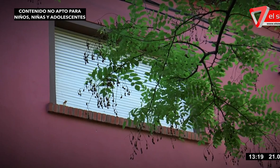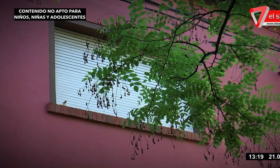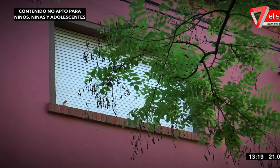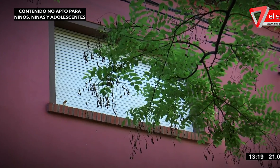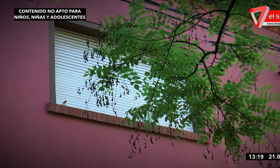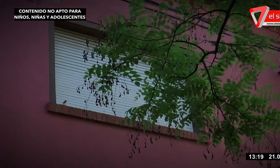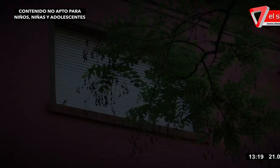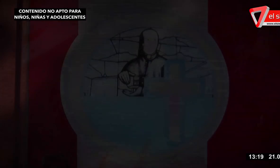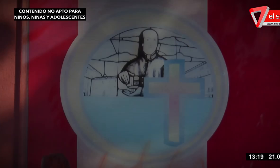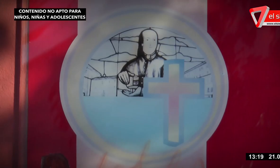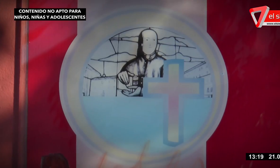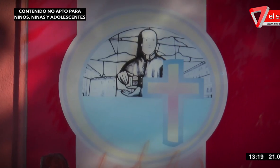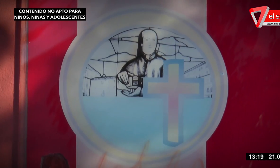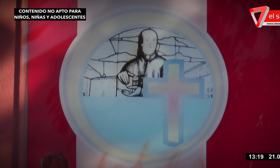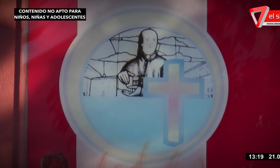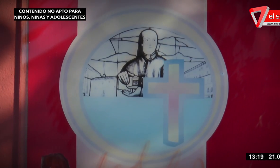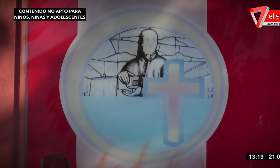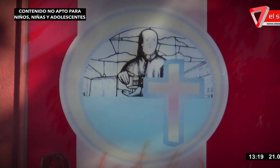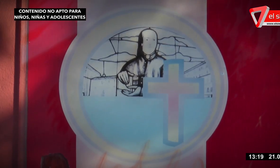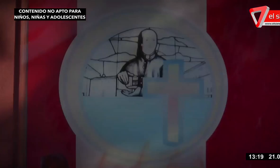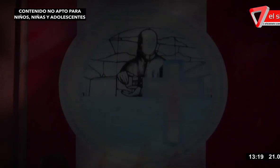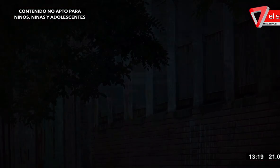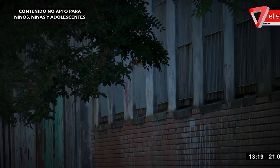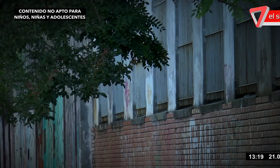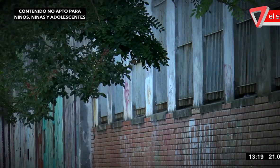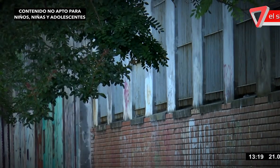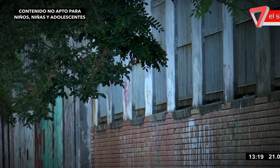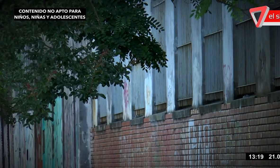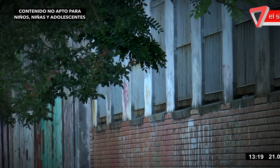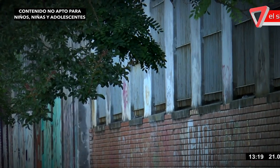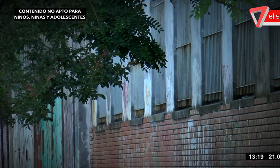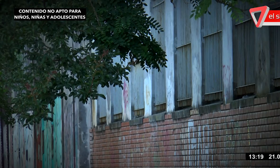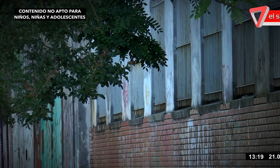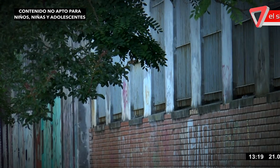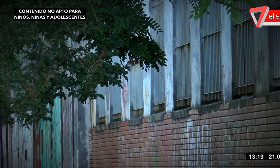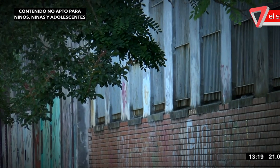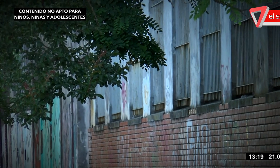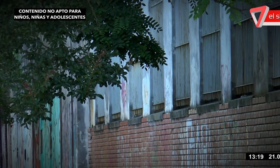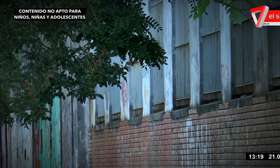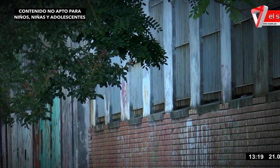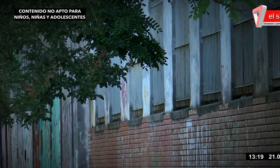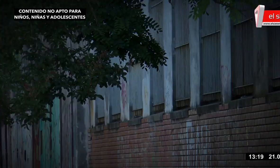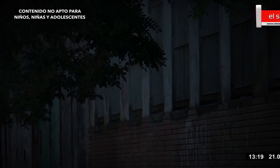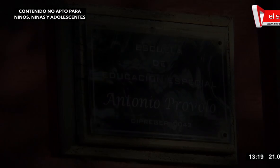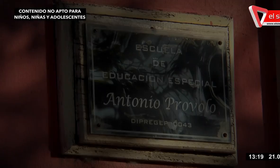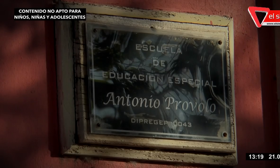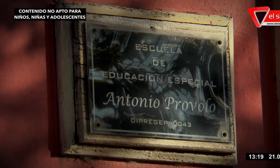menores, hechos que de forma sistemática se replicaban en las diferentes sedes de esta institución religiosa.